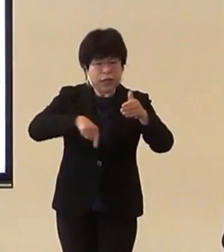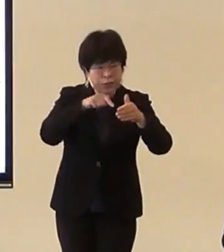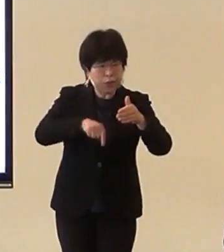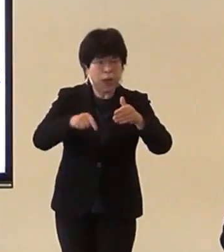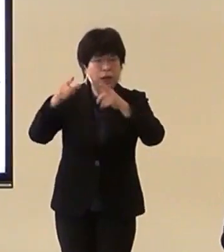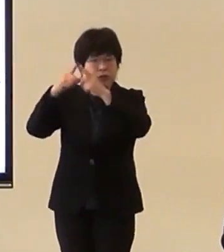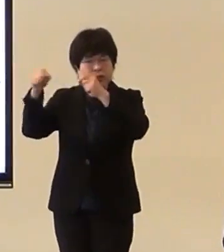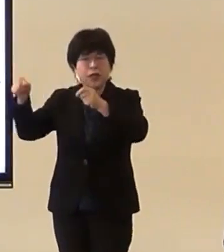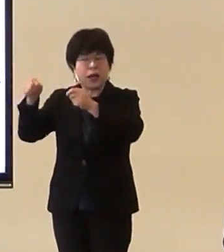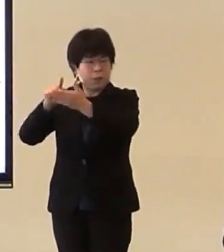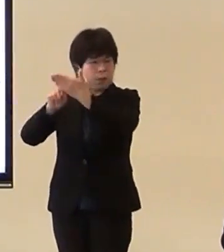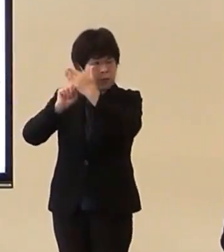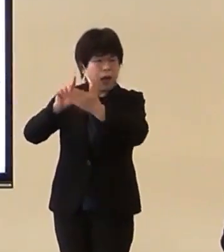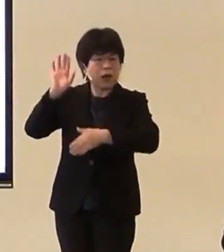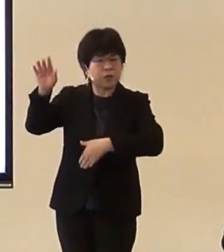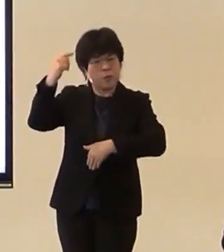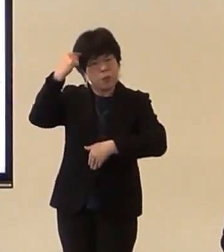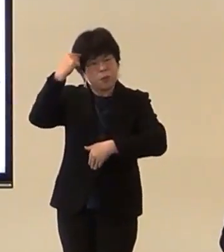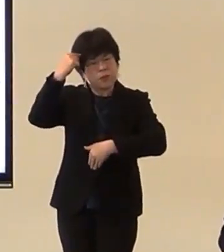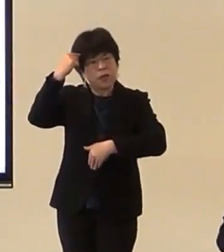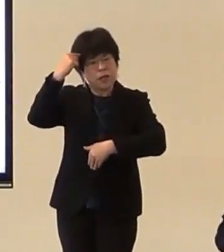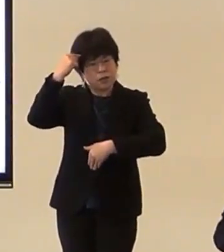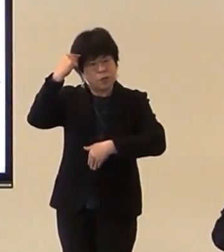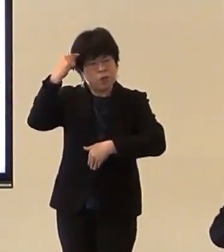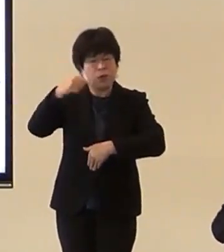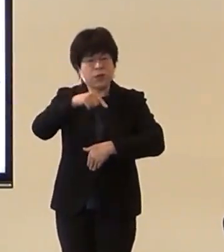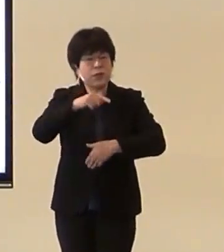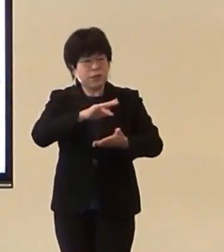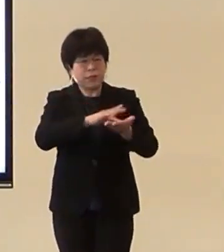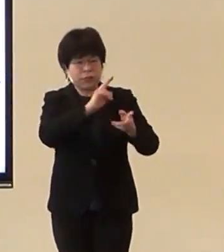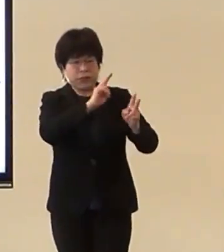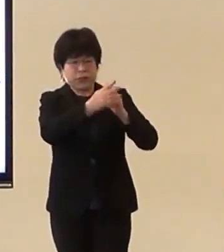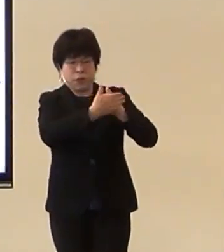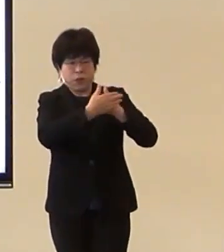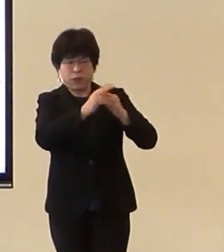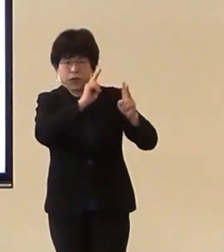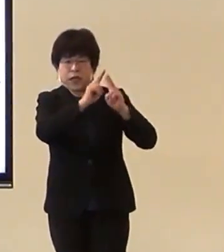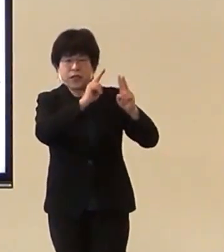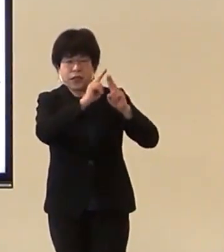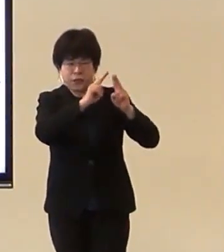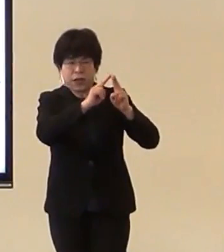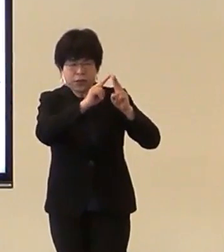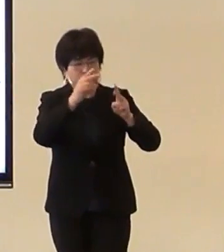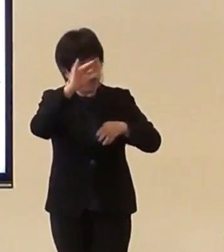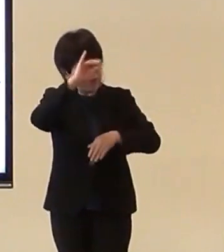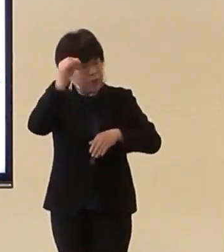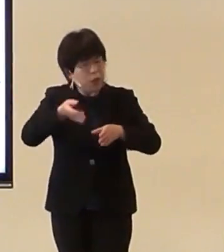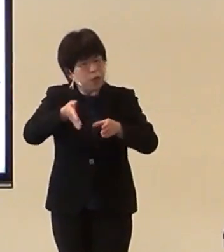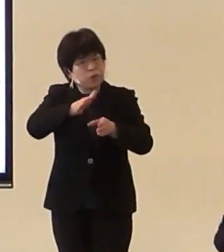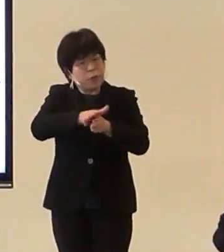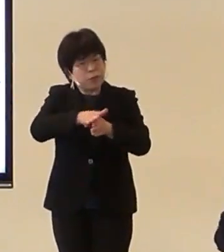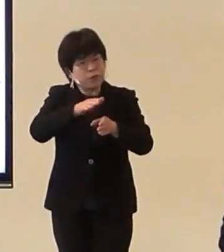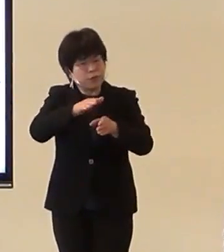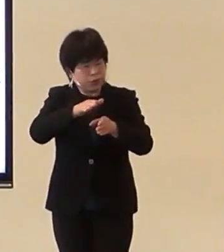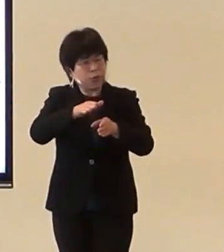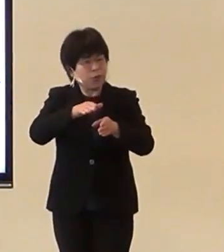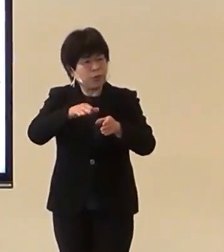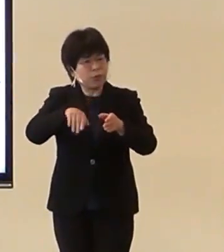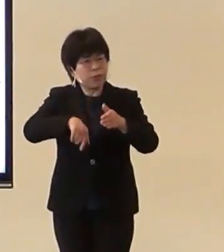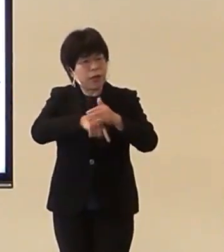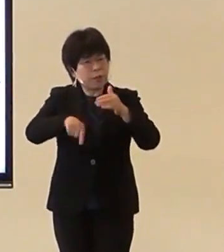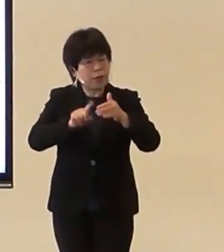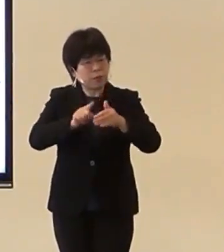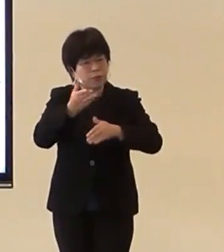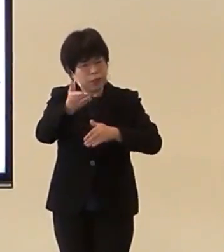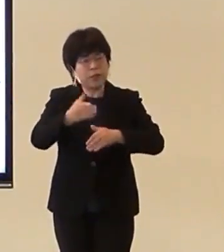けれど、シミックさんの知見を生かすとどういうところが補完できるのかというところがわかればお願いします。 はい、まずですね、